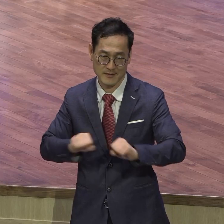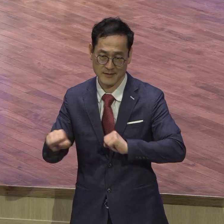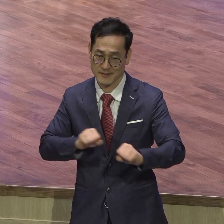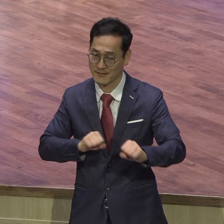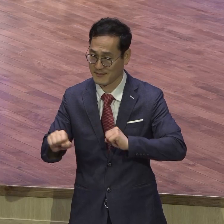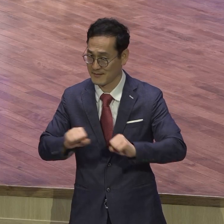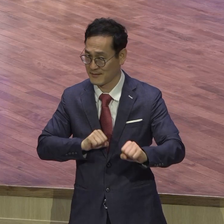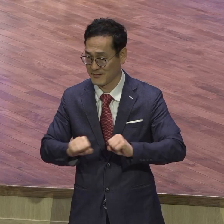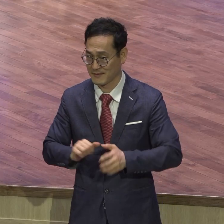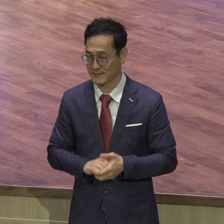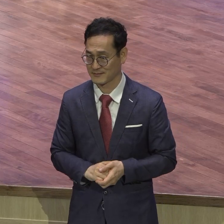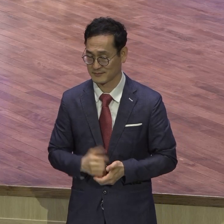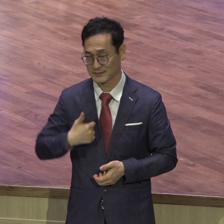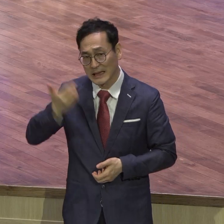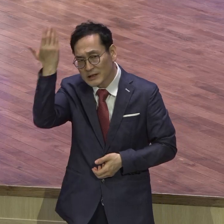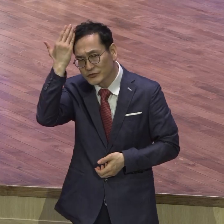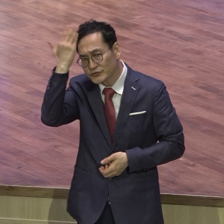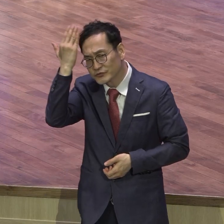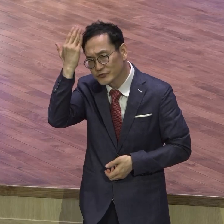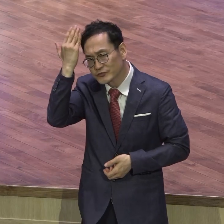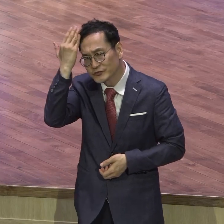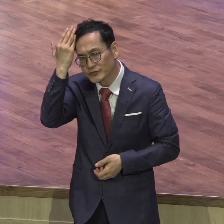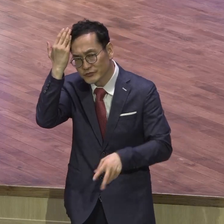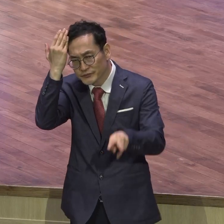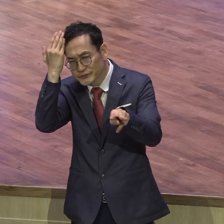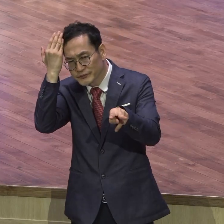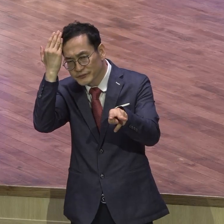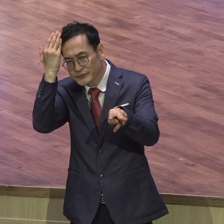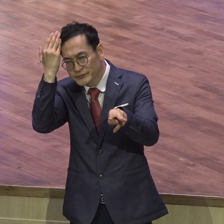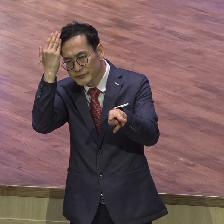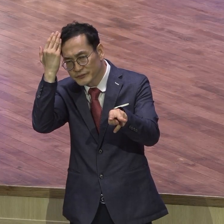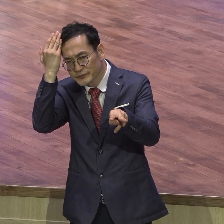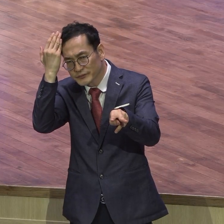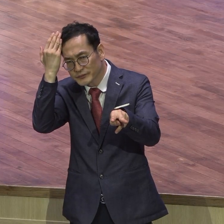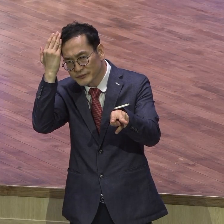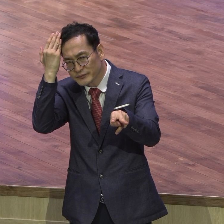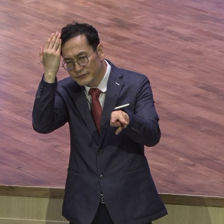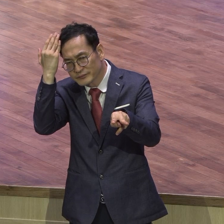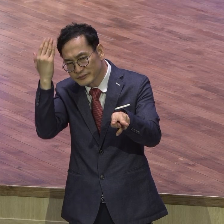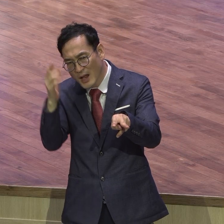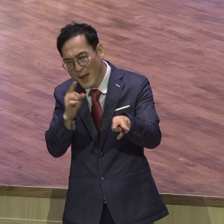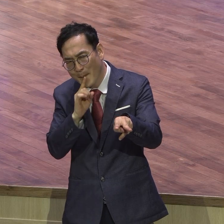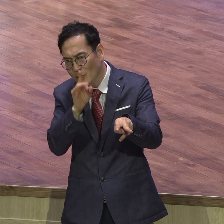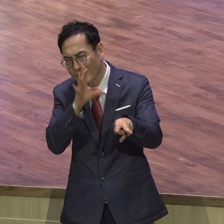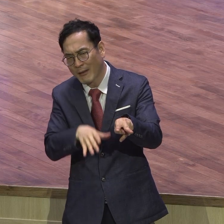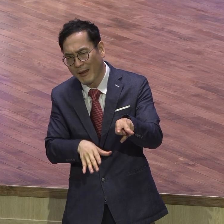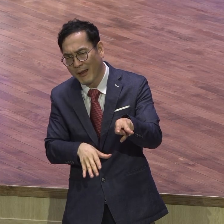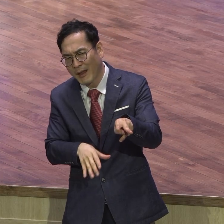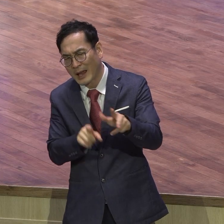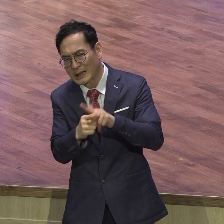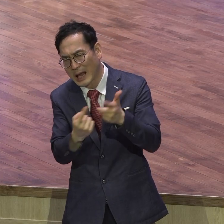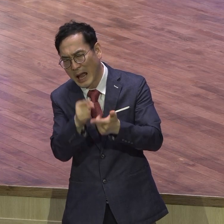이성적으로 볼 때 지식적으로 볼 때 세상 상황에서 볼 때 말도 안 되는 말이에요